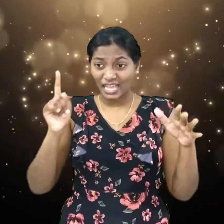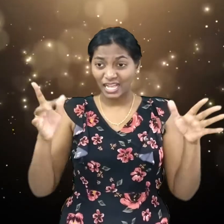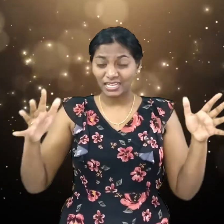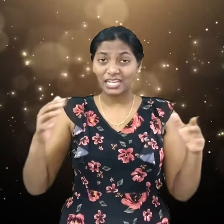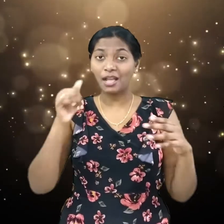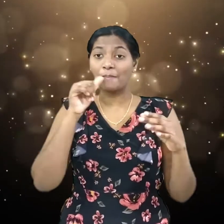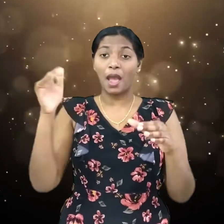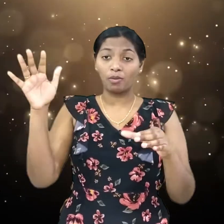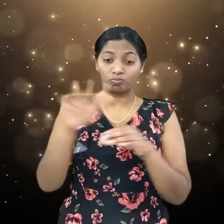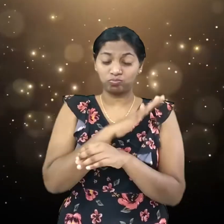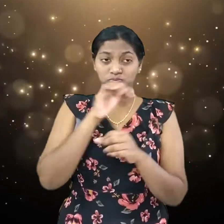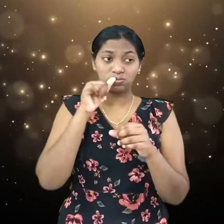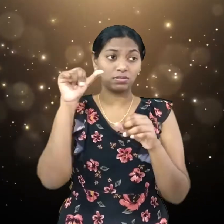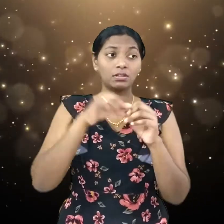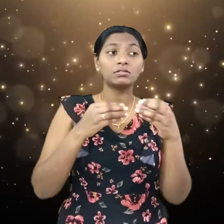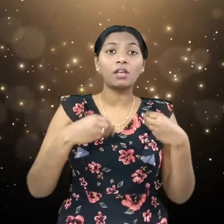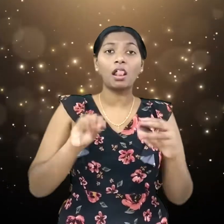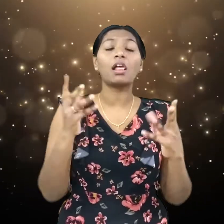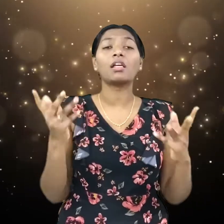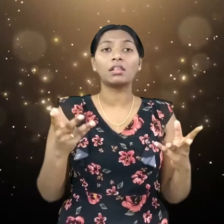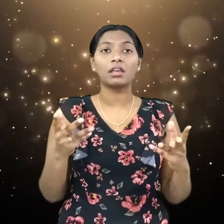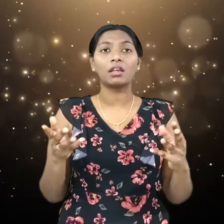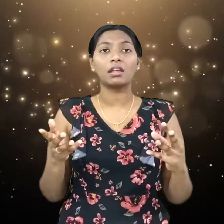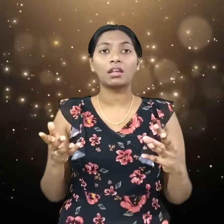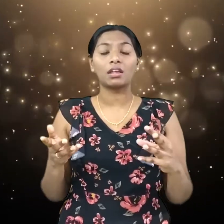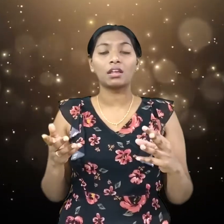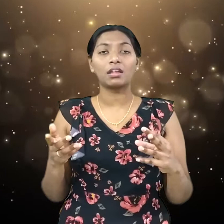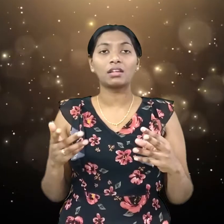पानी मैं पूरा बोतल में भर के बेच दूं कितना पैसा हो जाएगा।